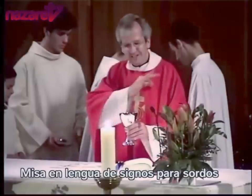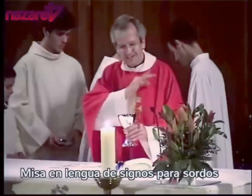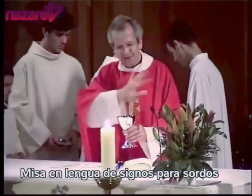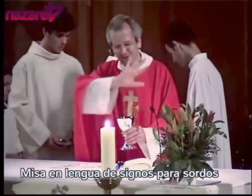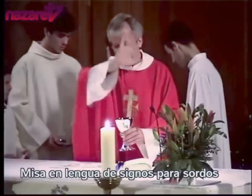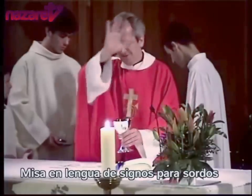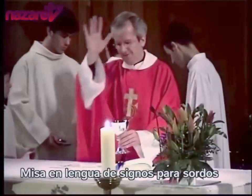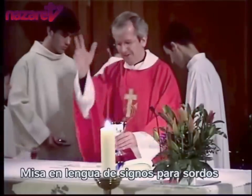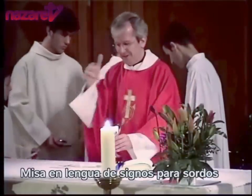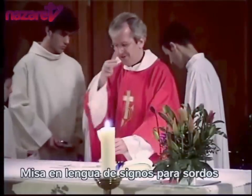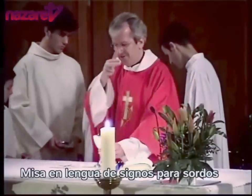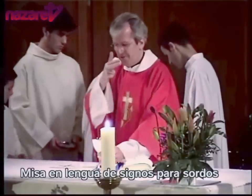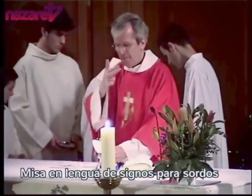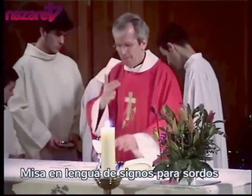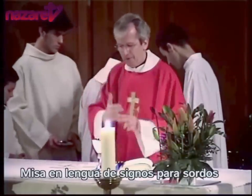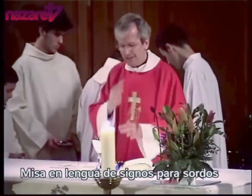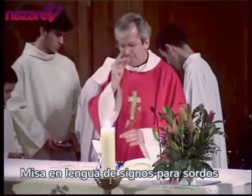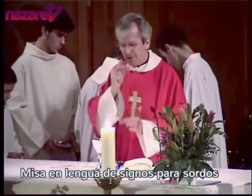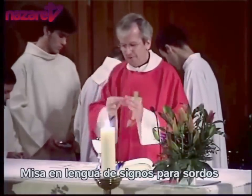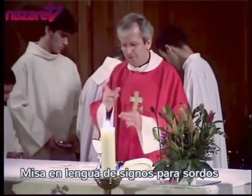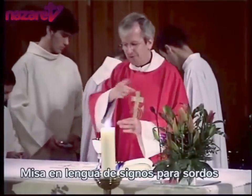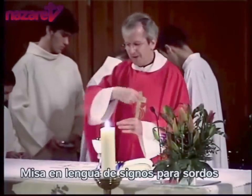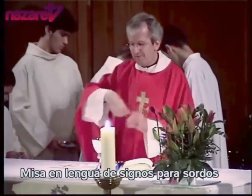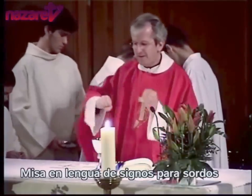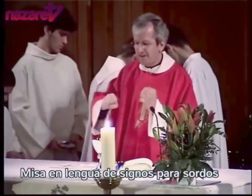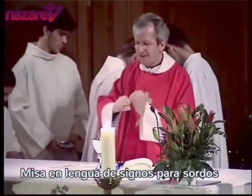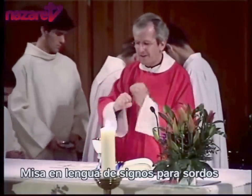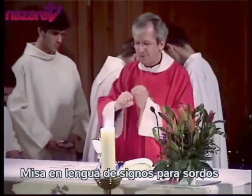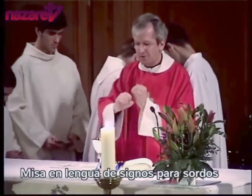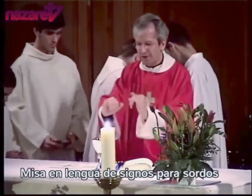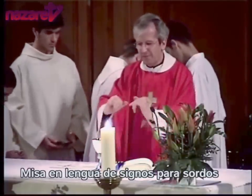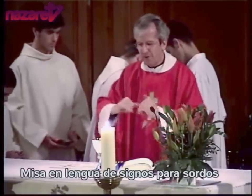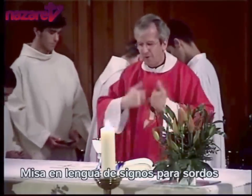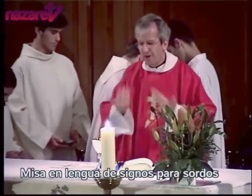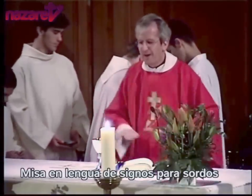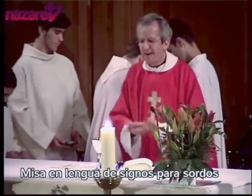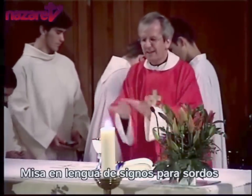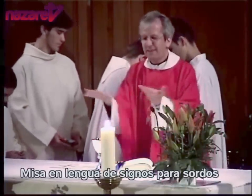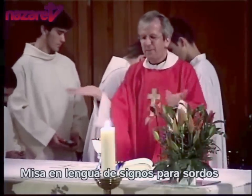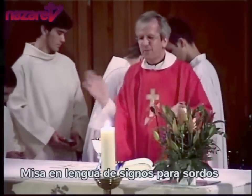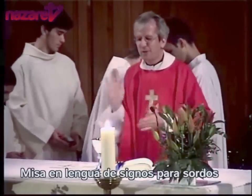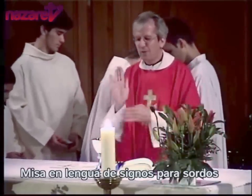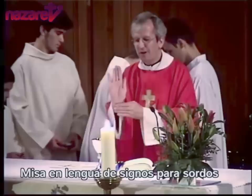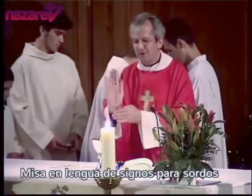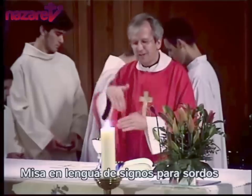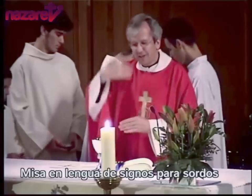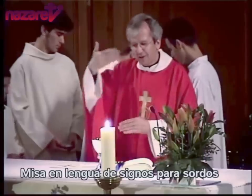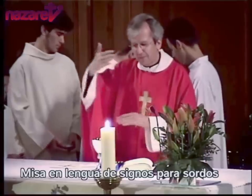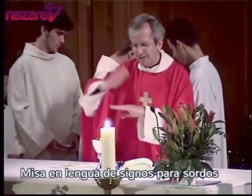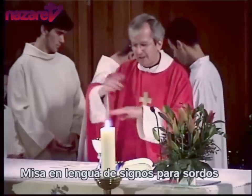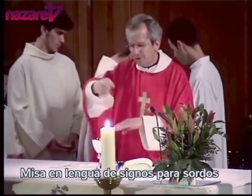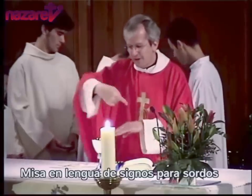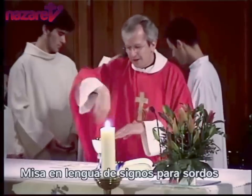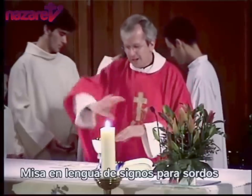Bendito seas, Señor, Dios del universo, por este vino, fruto de la vid y de nuestro trabajo, que recibimos de tu generosidad y